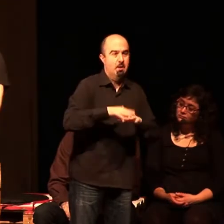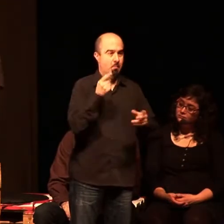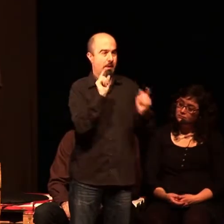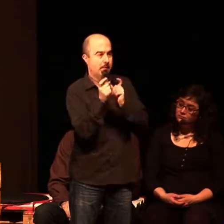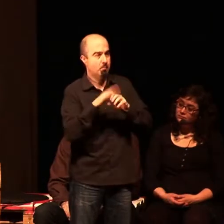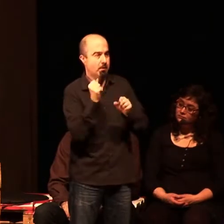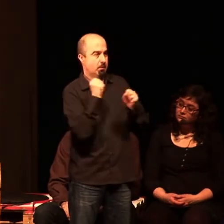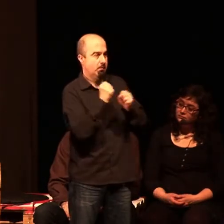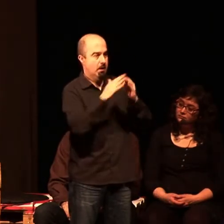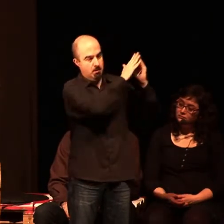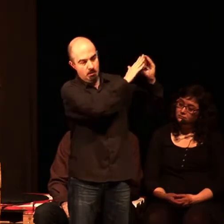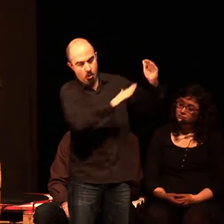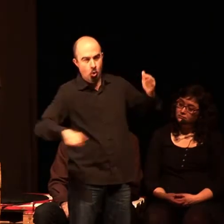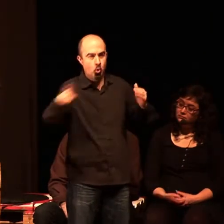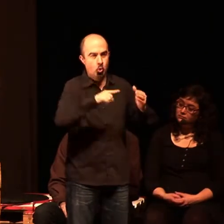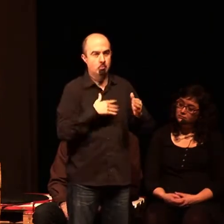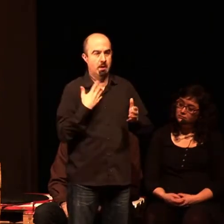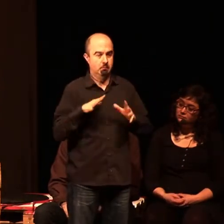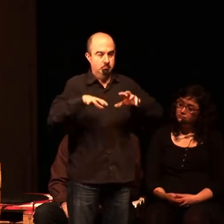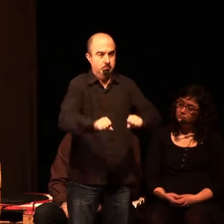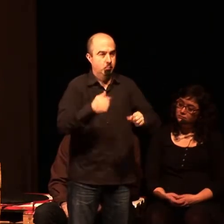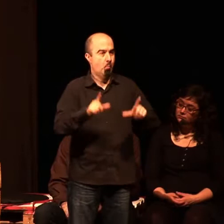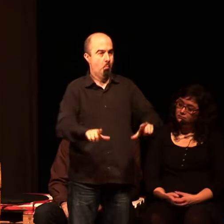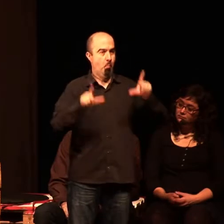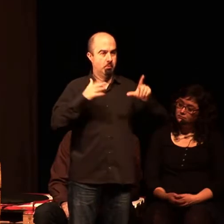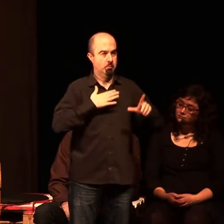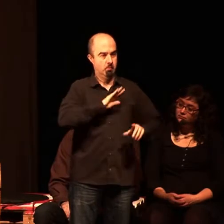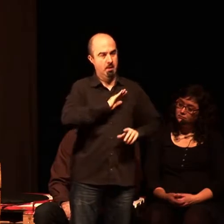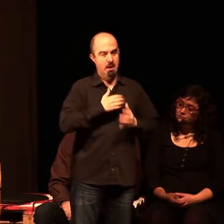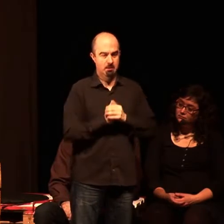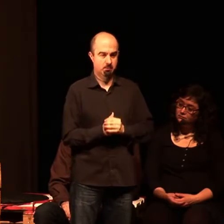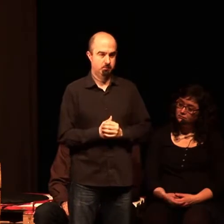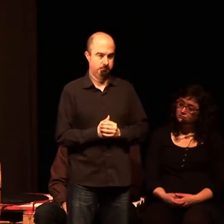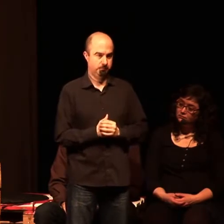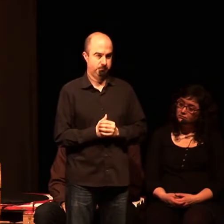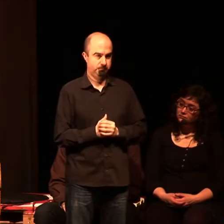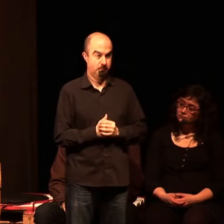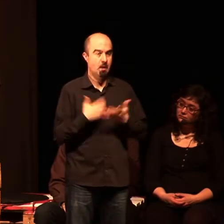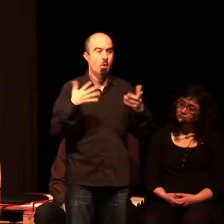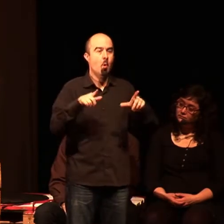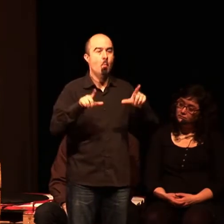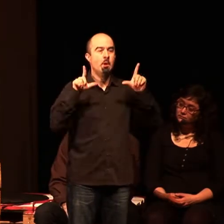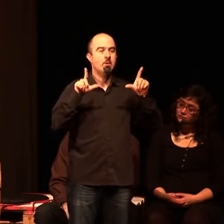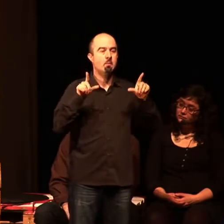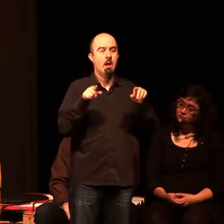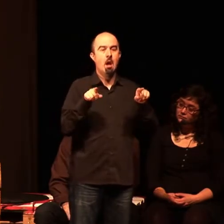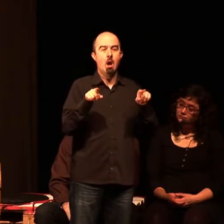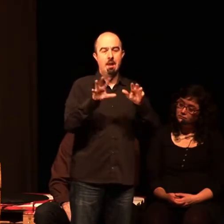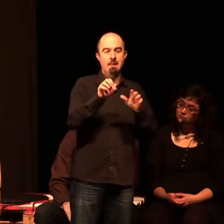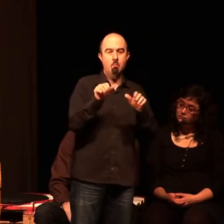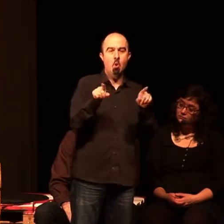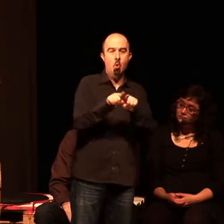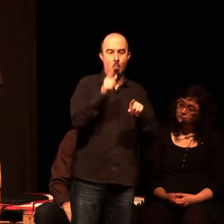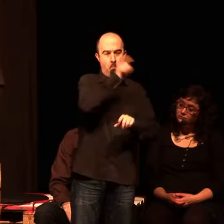treballar d'una manera transversal i apoderar-nos del protagonisme que ens pertoca. Però el protagonisme entès com el protagonisme que